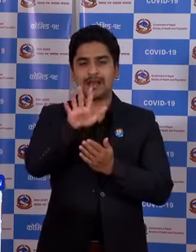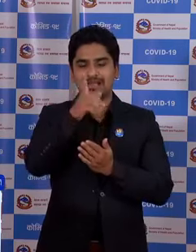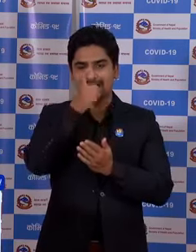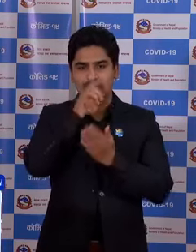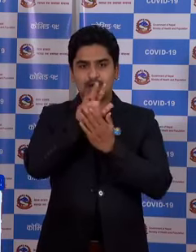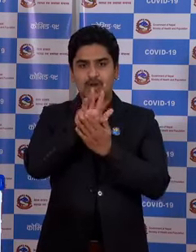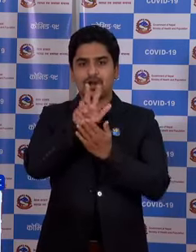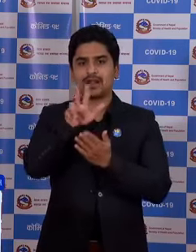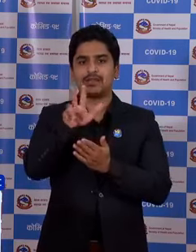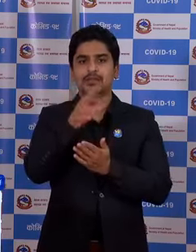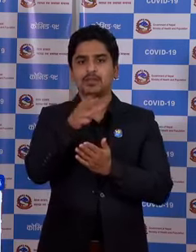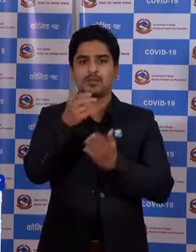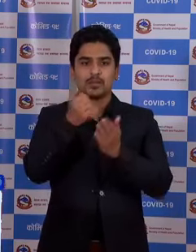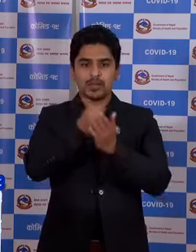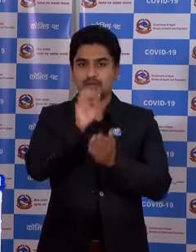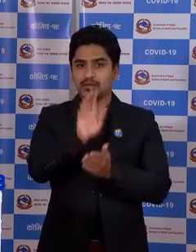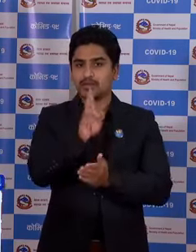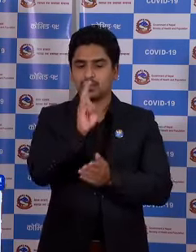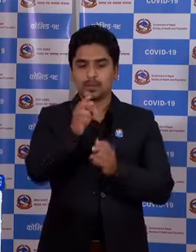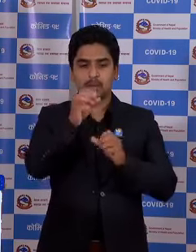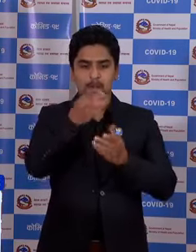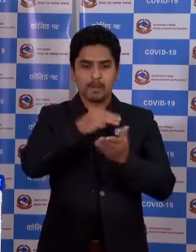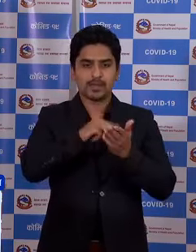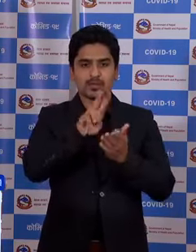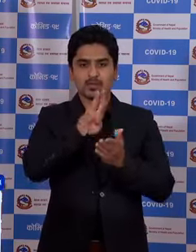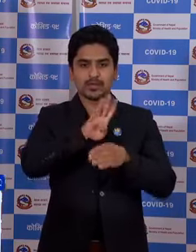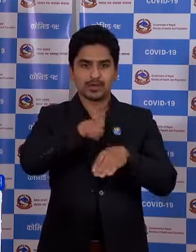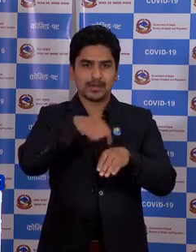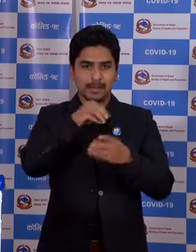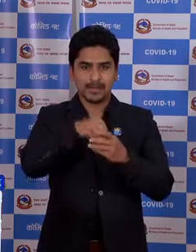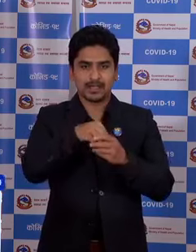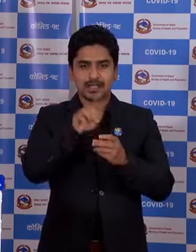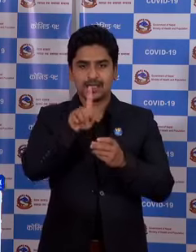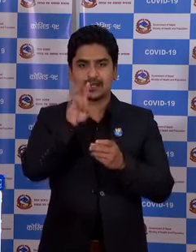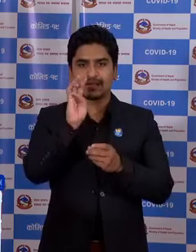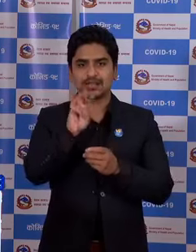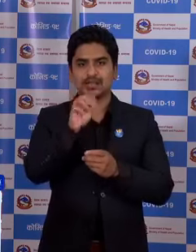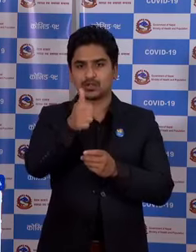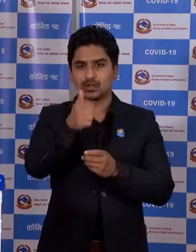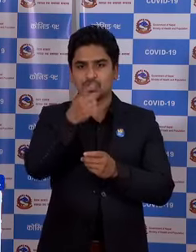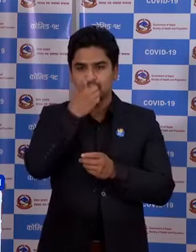39,598 पुगेको छ। जसमध्ये गत 24 घण्टामा